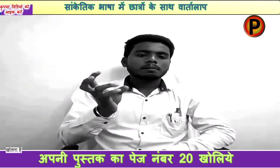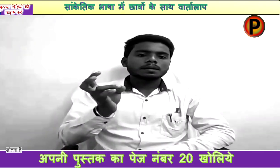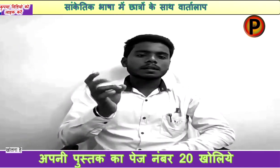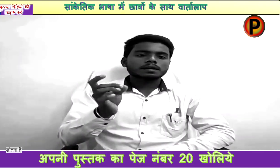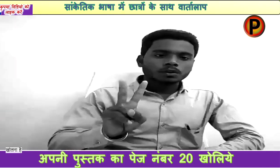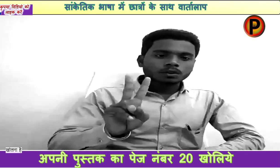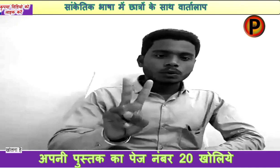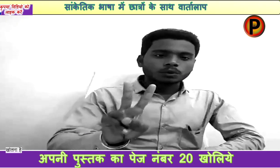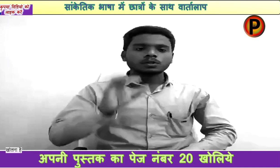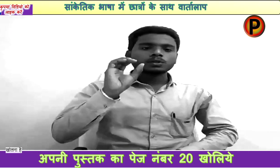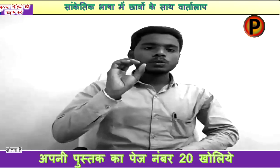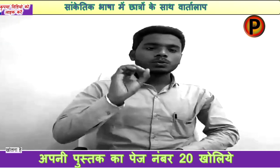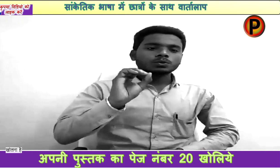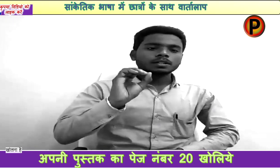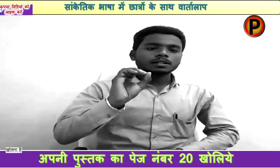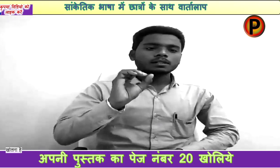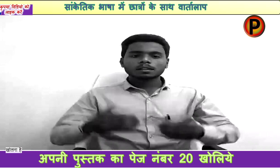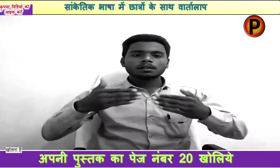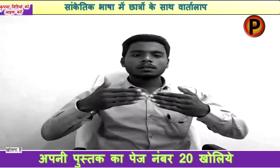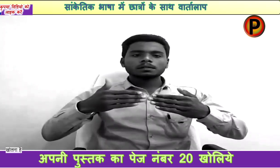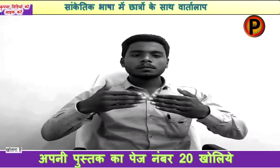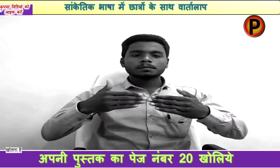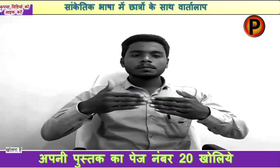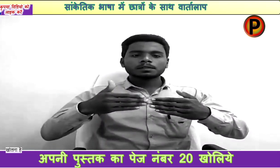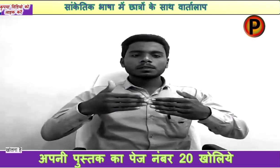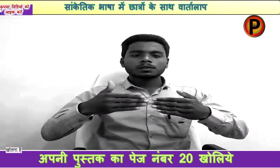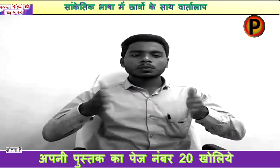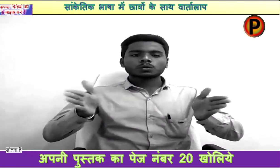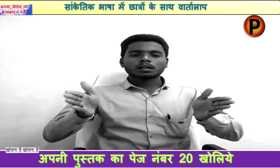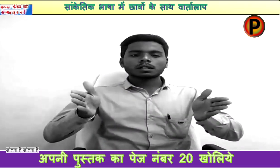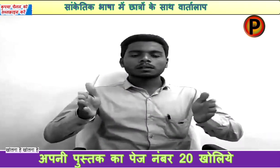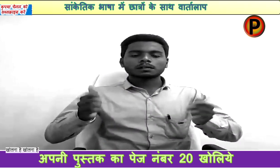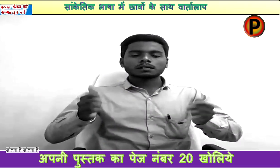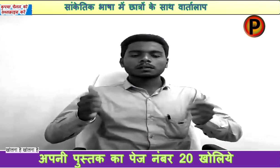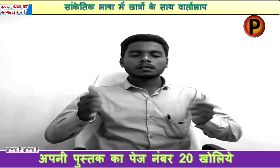पत्ता पेज जो है 20वां पेज खोलना है।